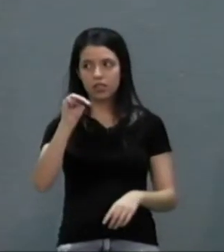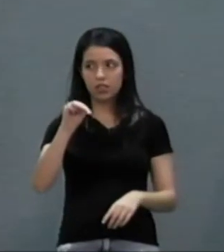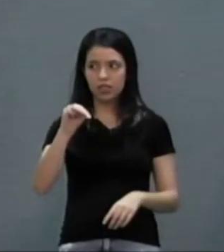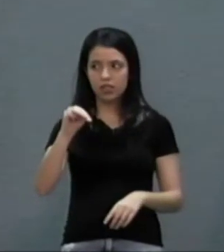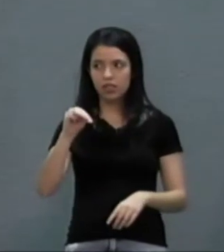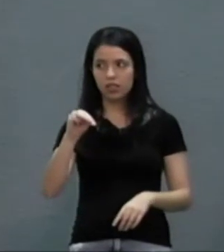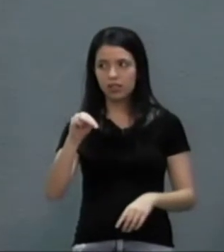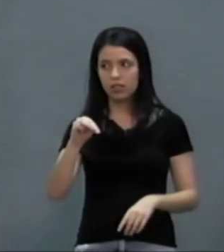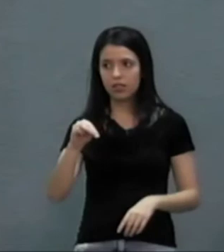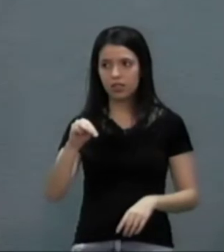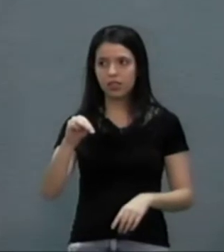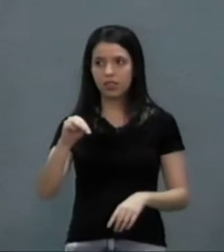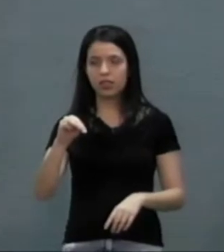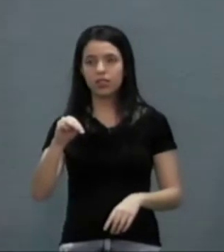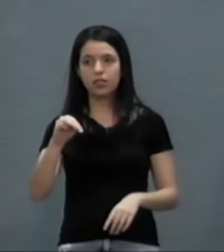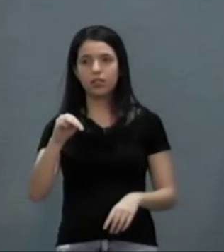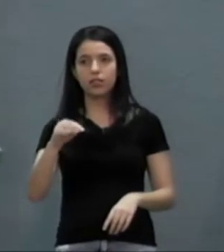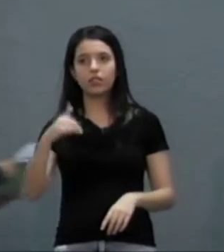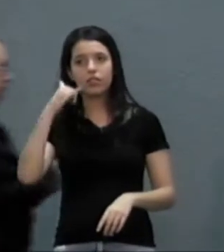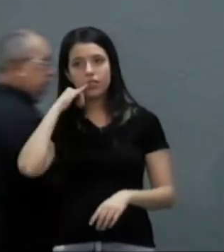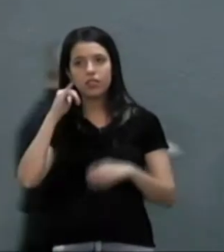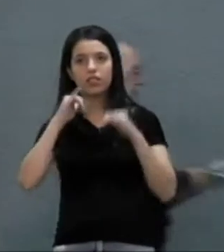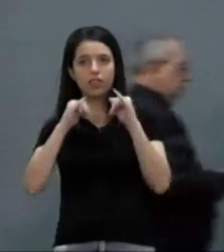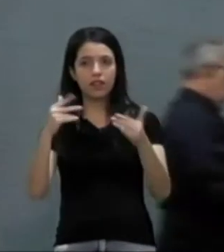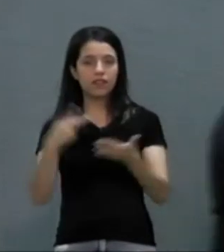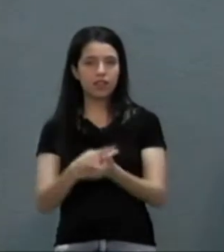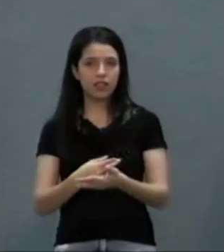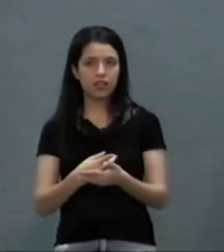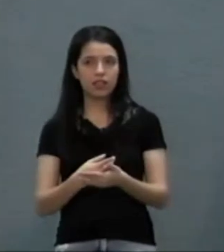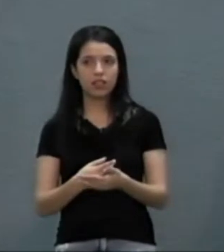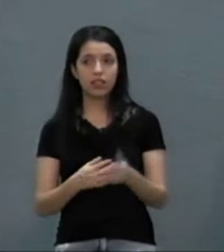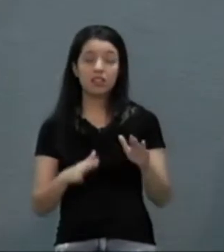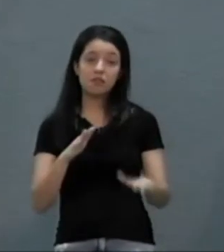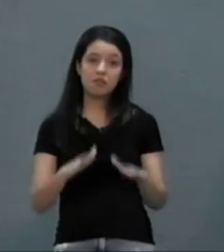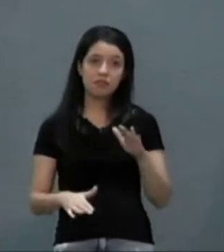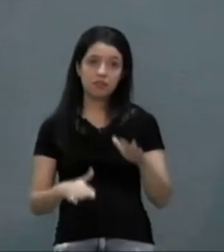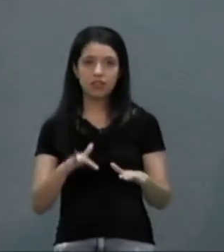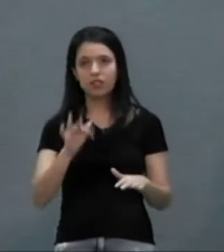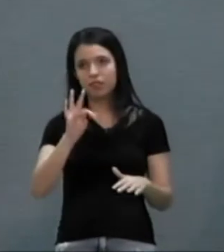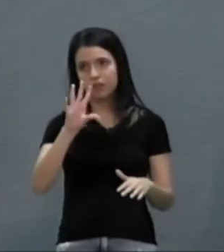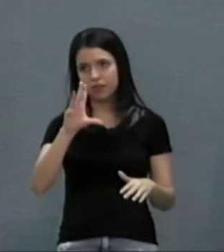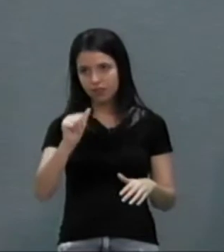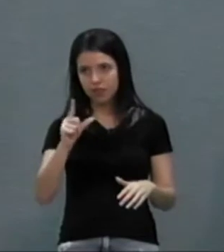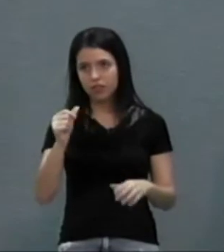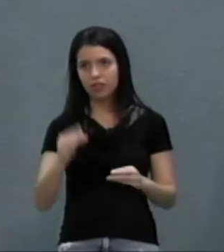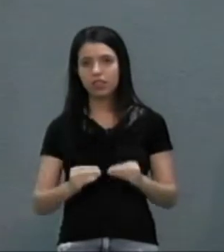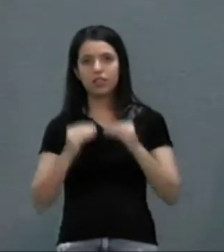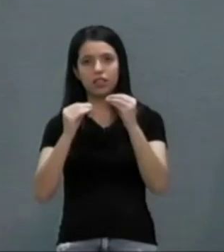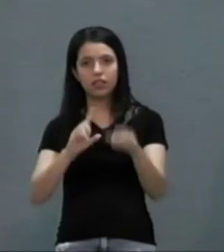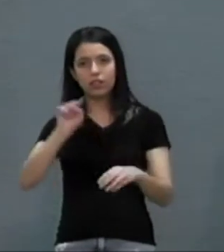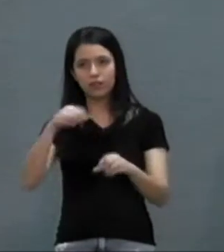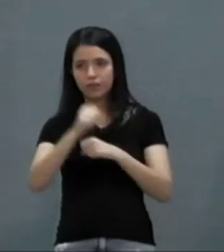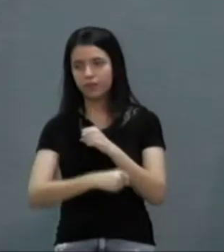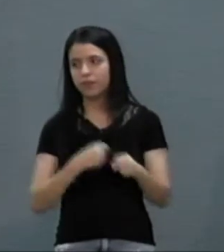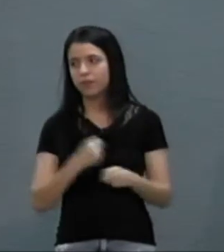que vem. Obrigado. Quero parabenizar as pessoas que me marcam no Facebook, os moradores. Os moradores